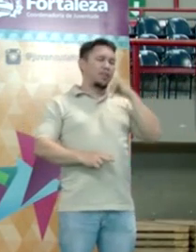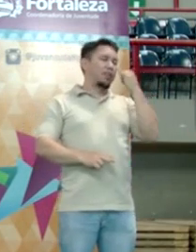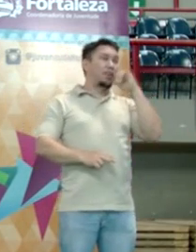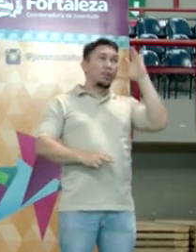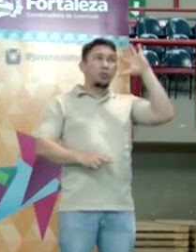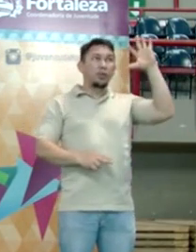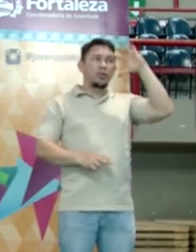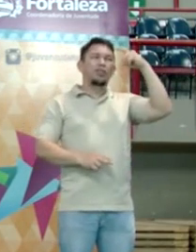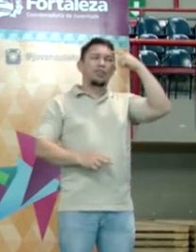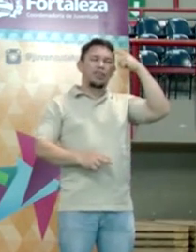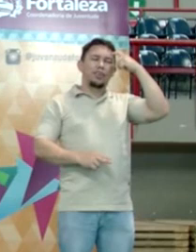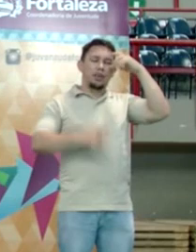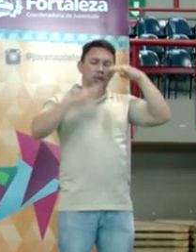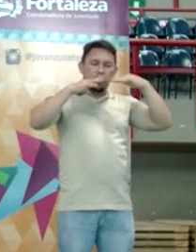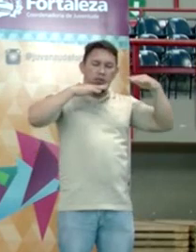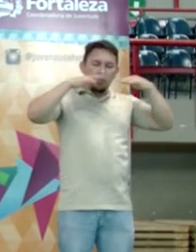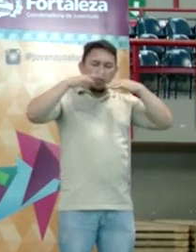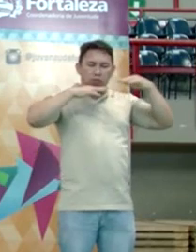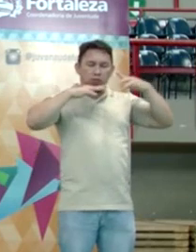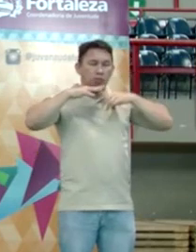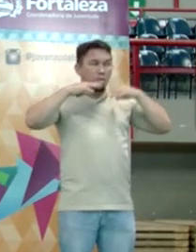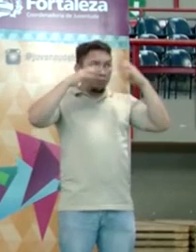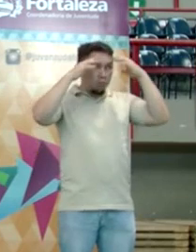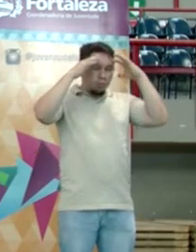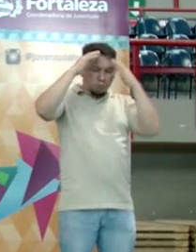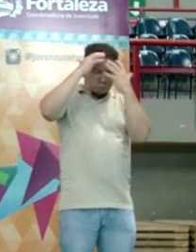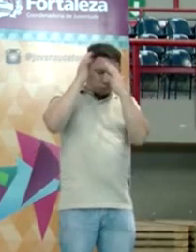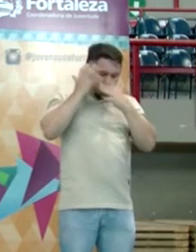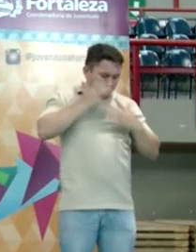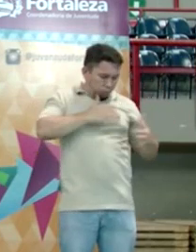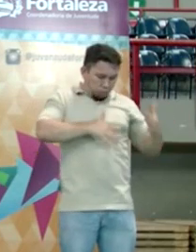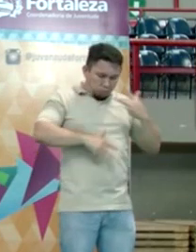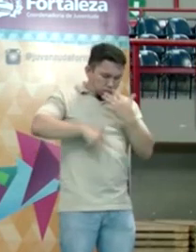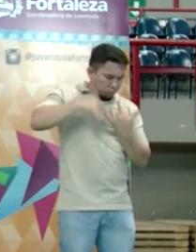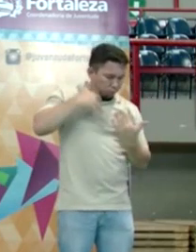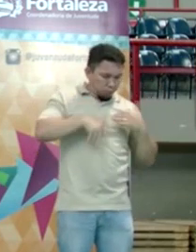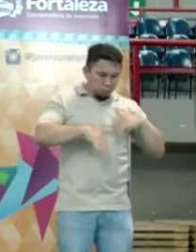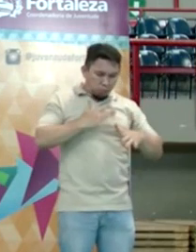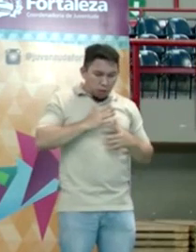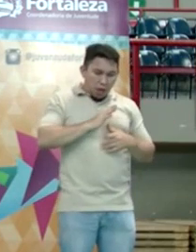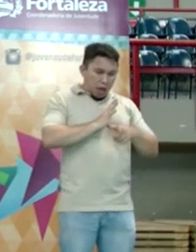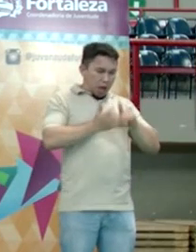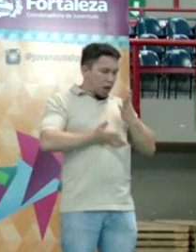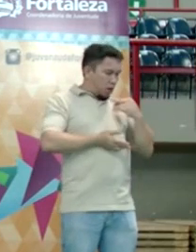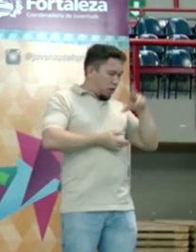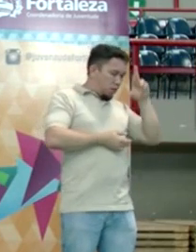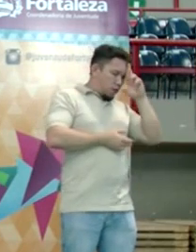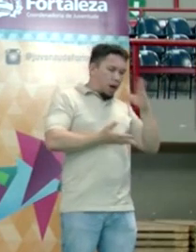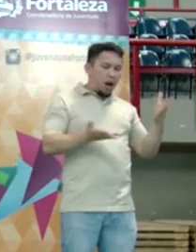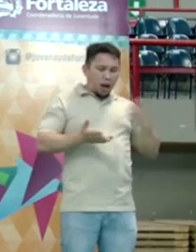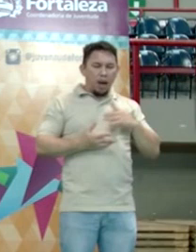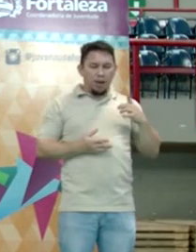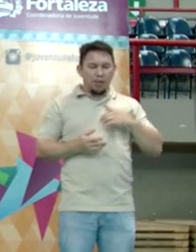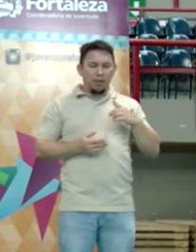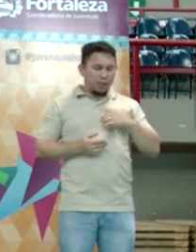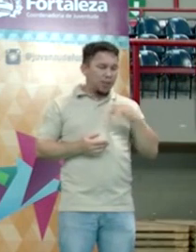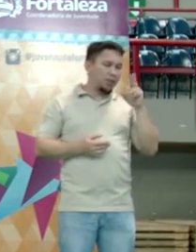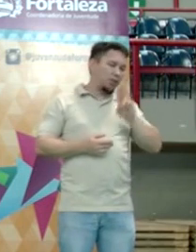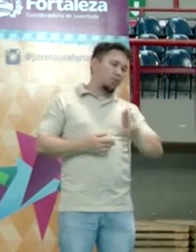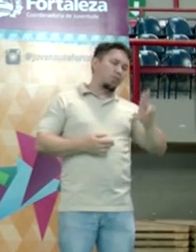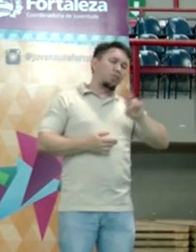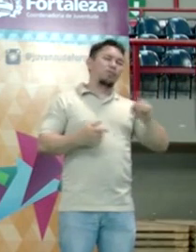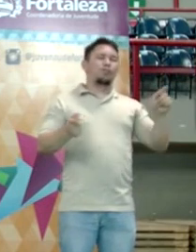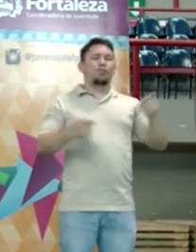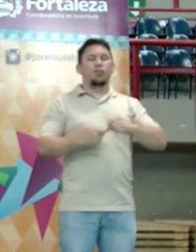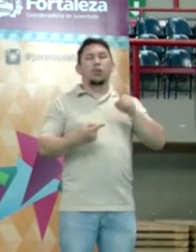está pensando. Toda essa energia que você consumiu na hora do almoço, ela está sendo gasta. Além do